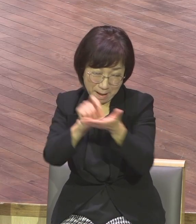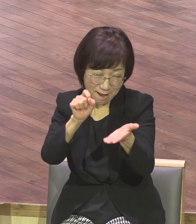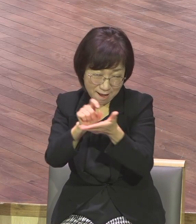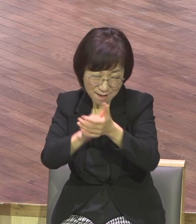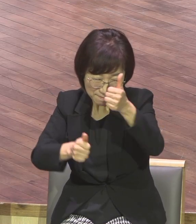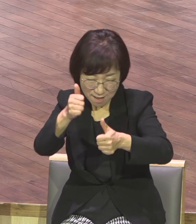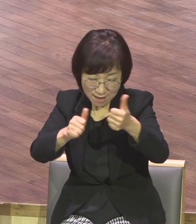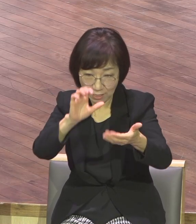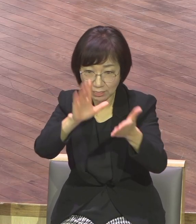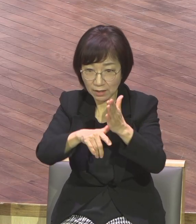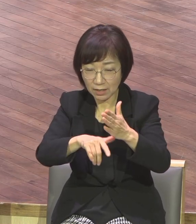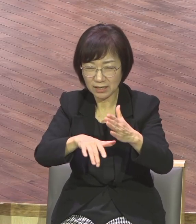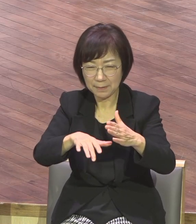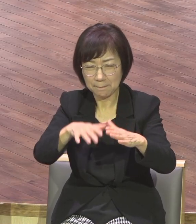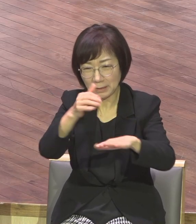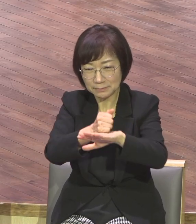없었어요.